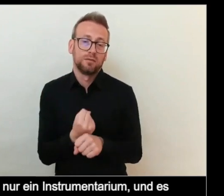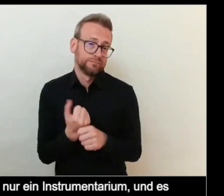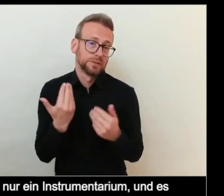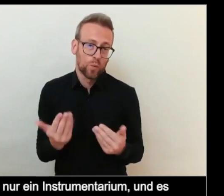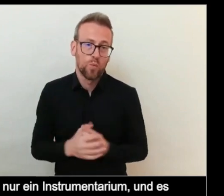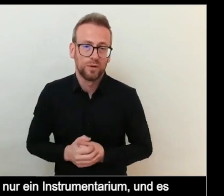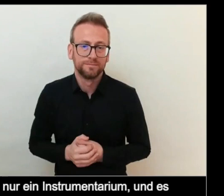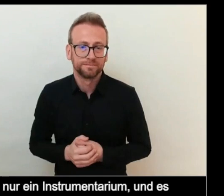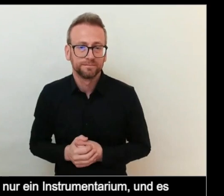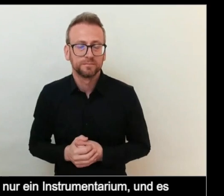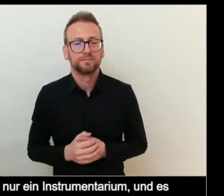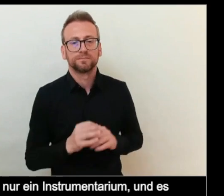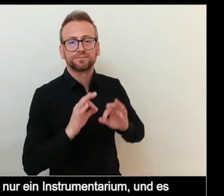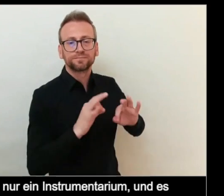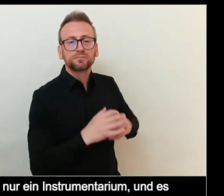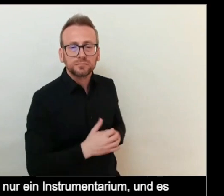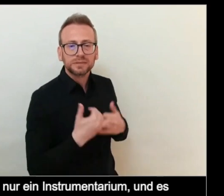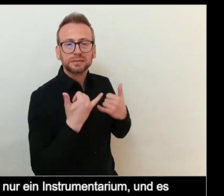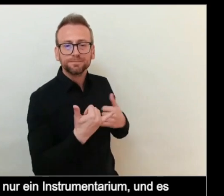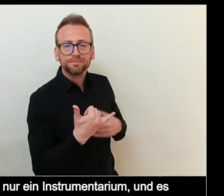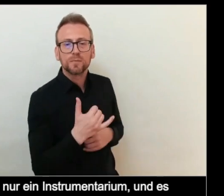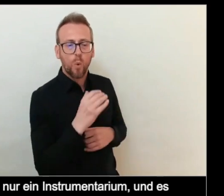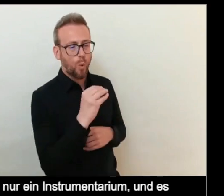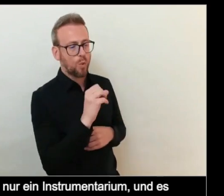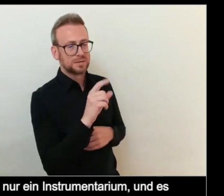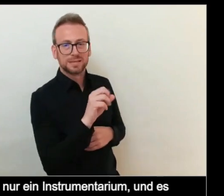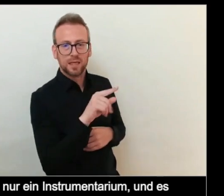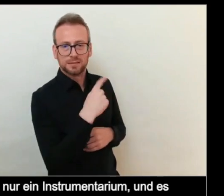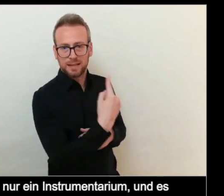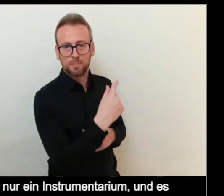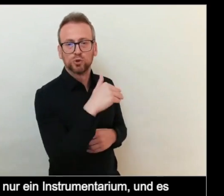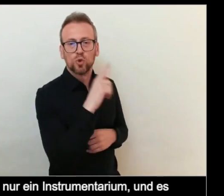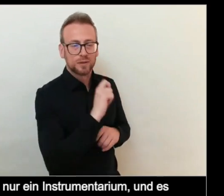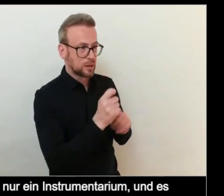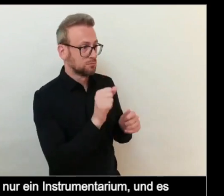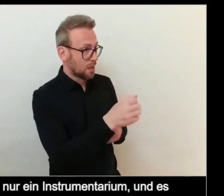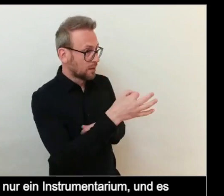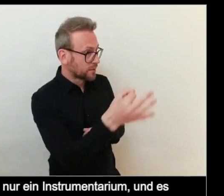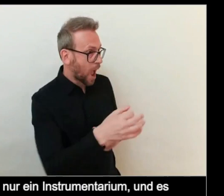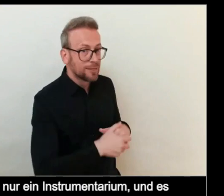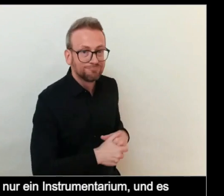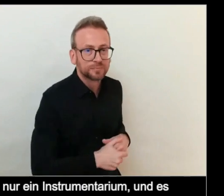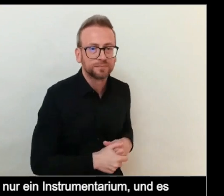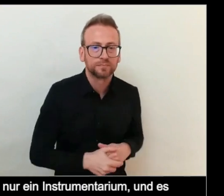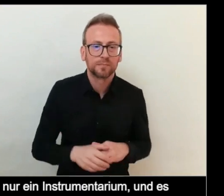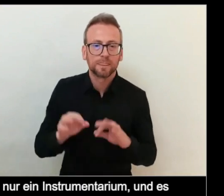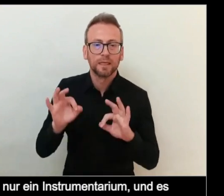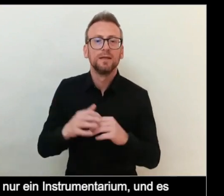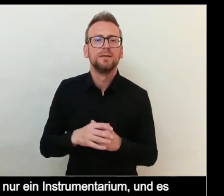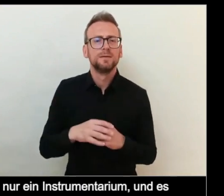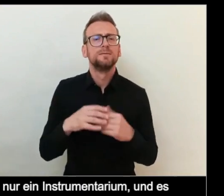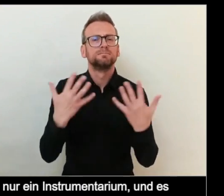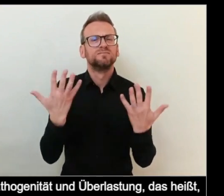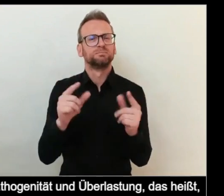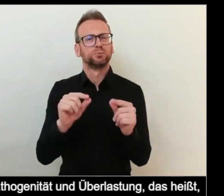jetzt sozusagen bis Ende der Übergangsregelung, wenn die 3G-Regel ja erhalten bleibt, wollen sich die Leute ja auch entsprechend